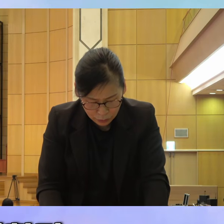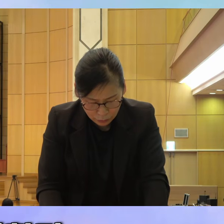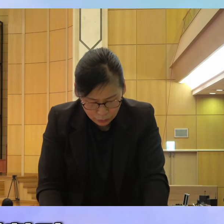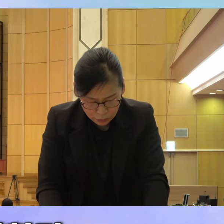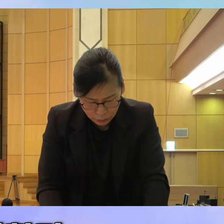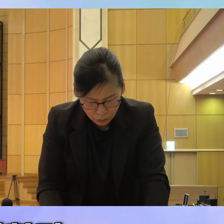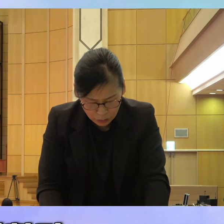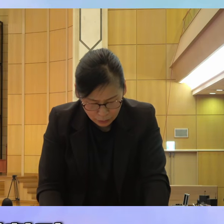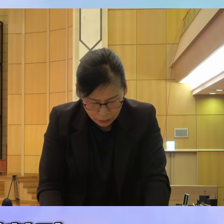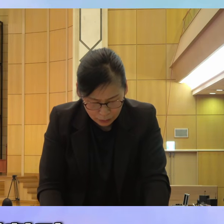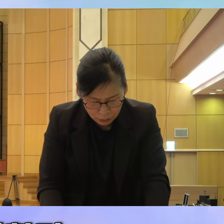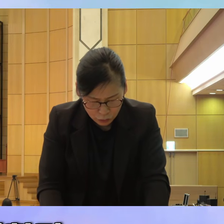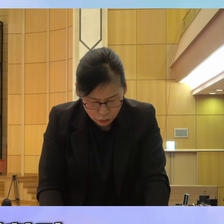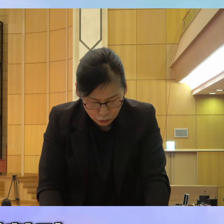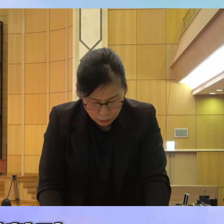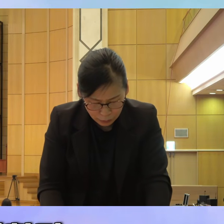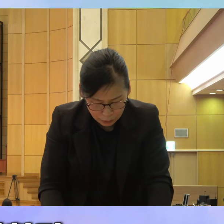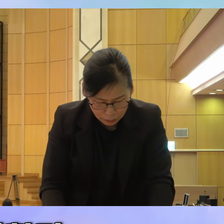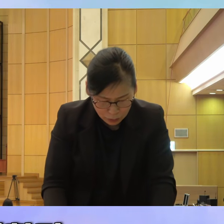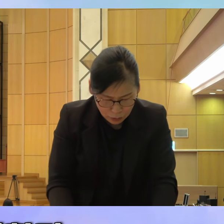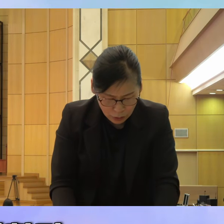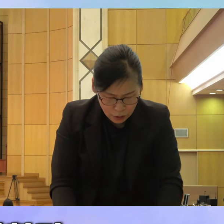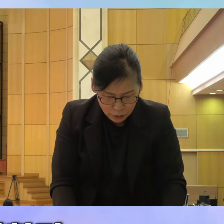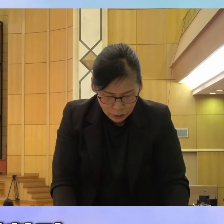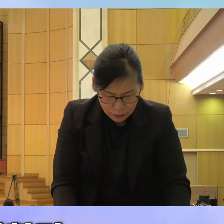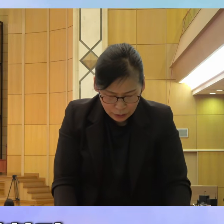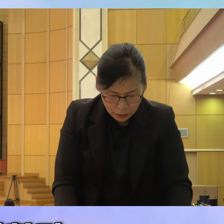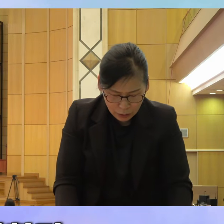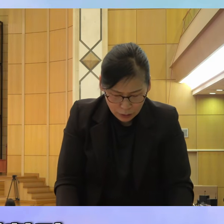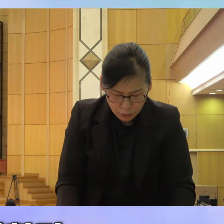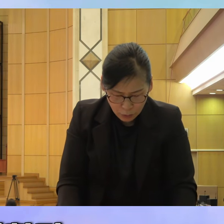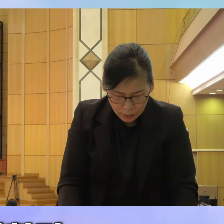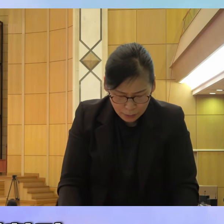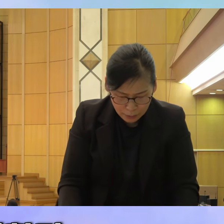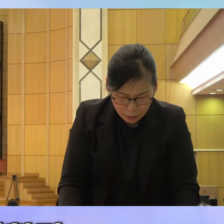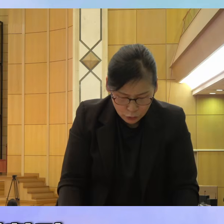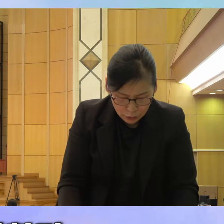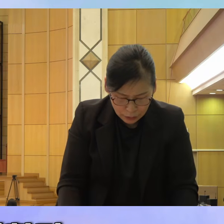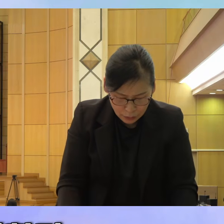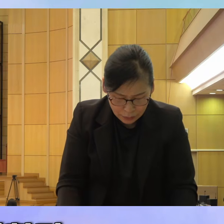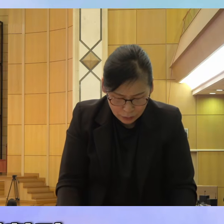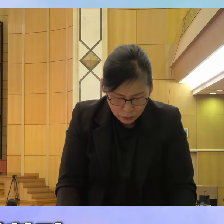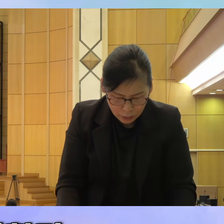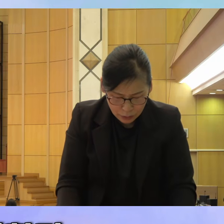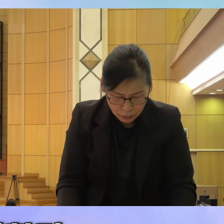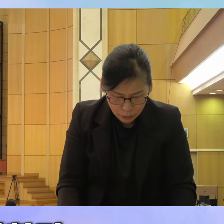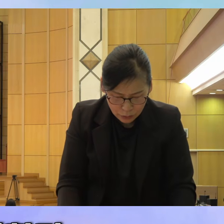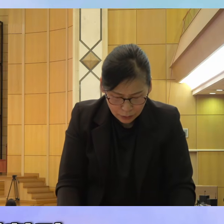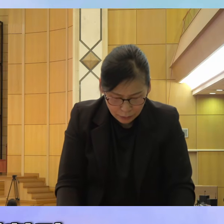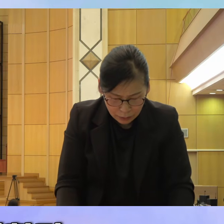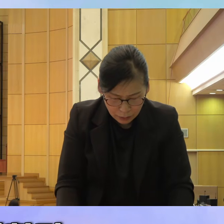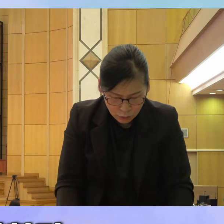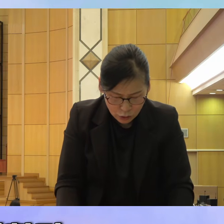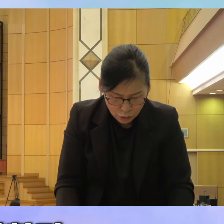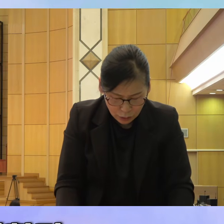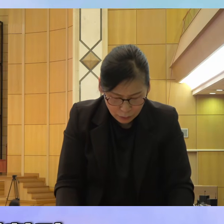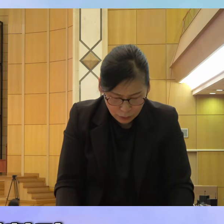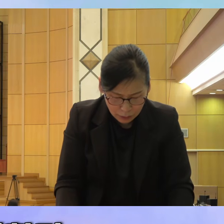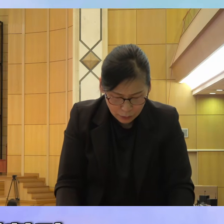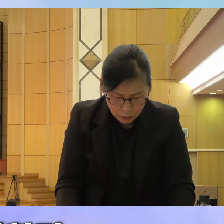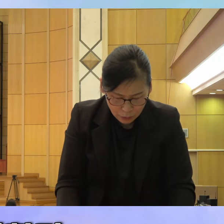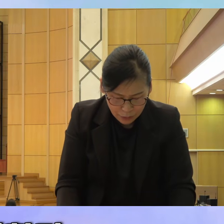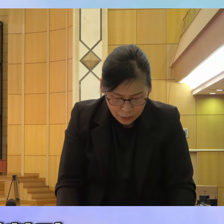원하십니다. 그래서 주의 종을 통해서 시간에 축복을 빌었습니다. 치료에 대한 기도도 했습니다. 소원하는 바 이루어지기를